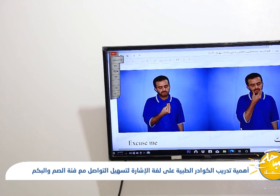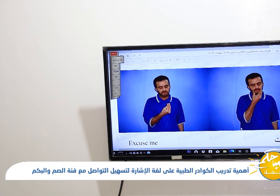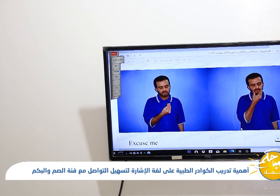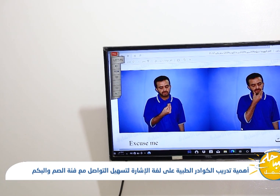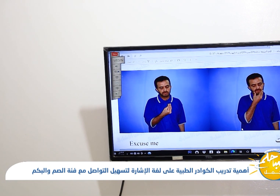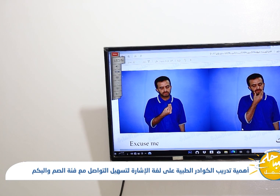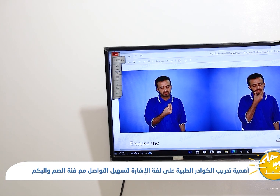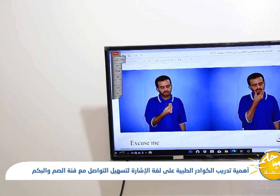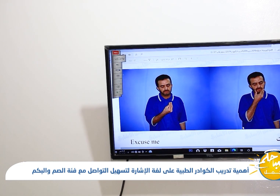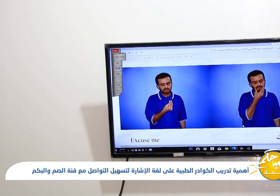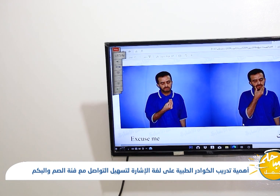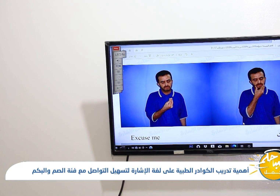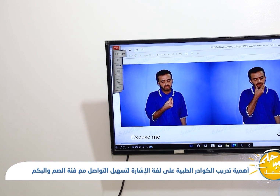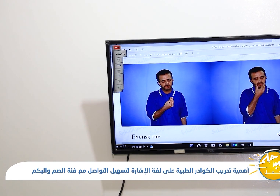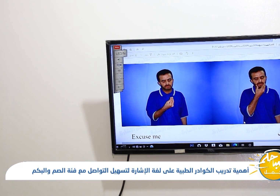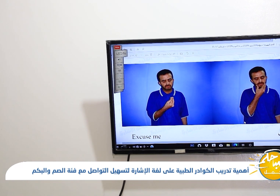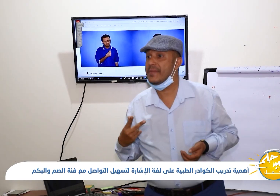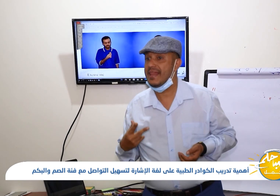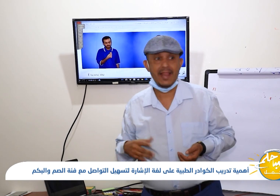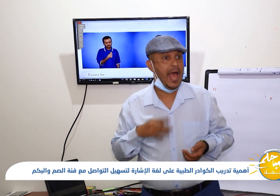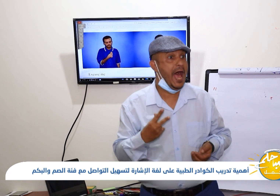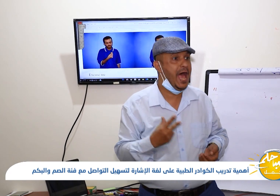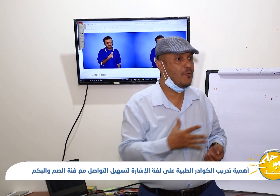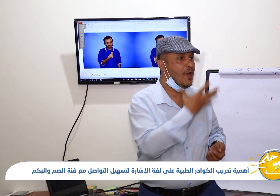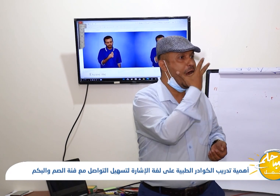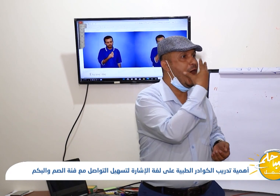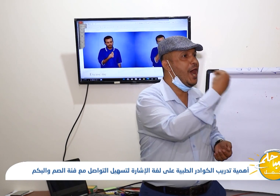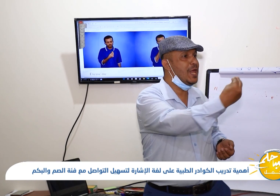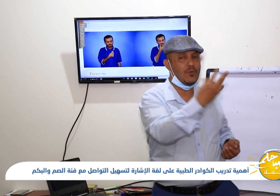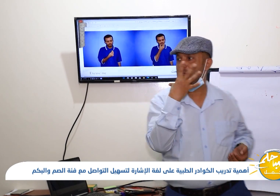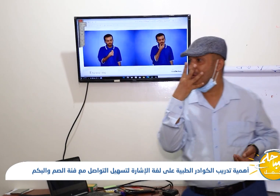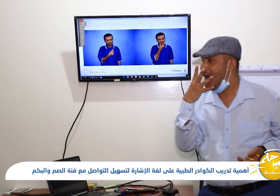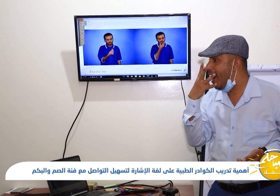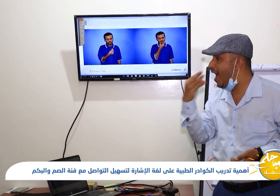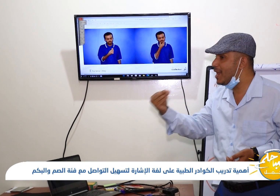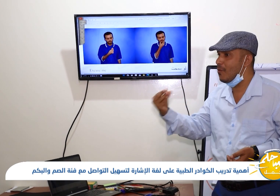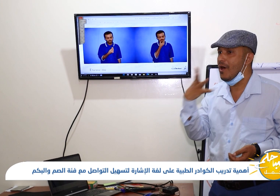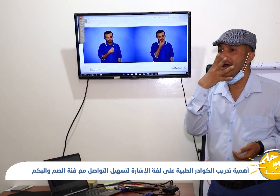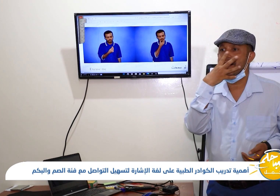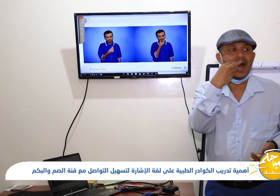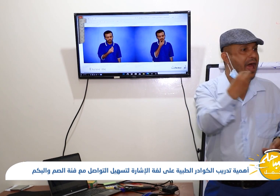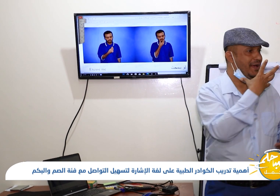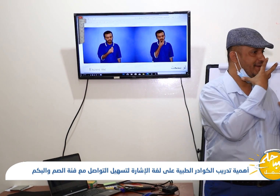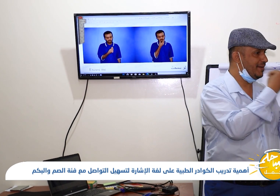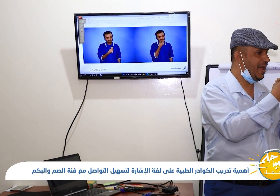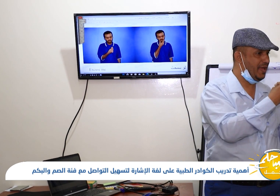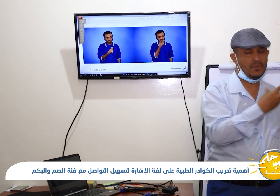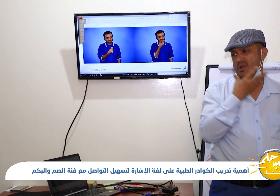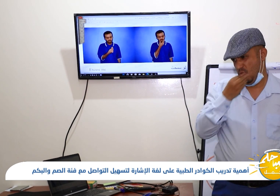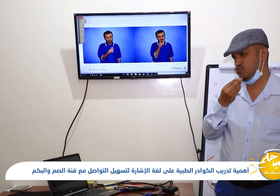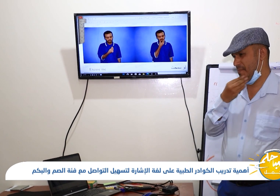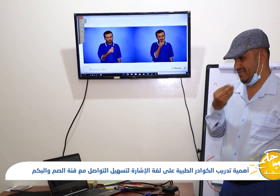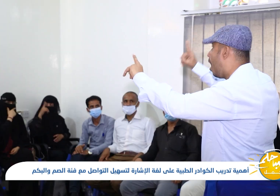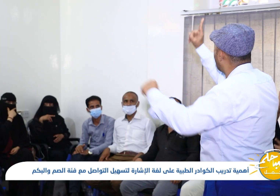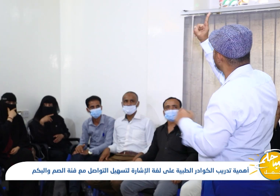مع مكتب الصحة العامة والسكان بمحافظة تعز دورة تدريبية في لغة الإشارات للعاملين في